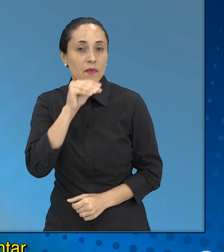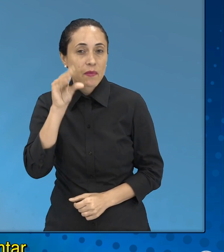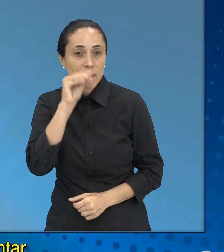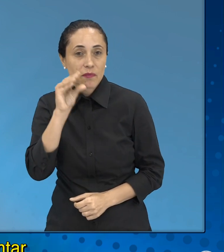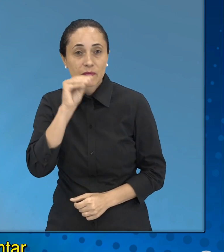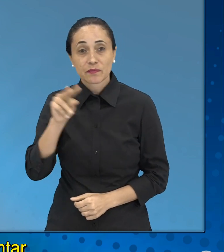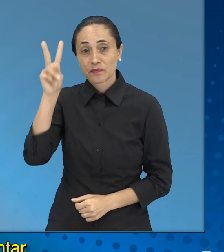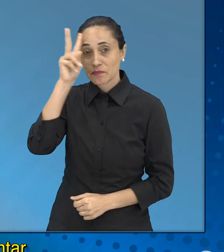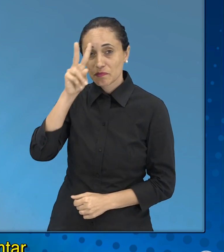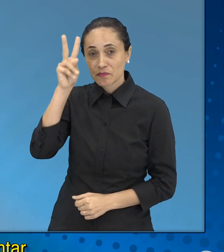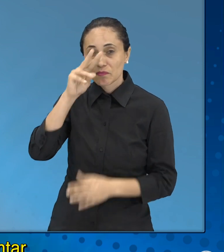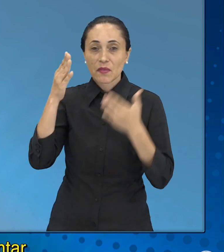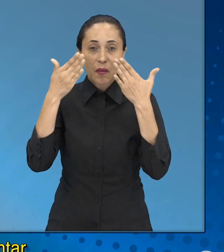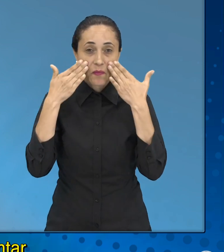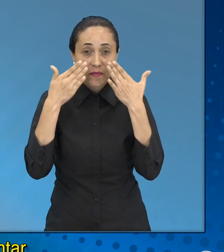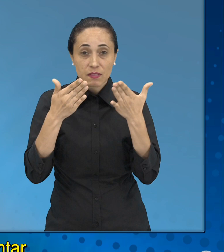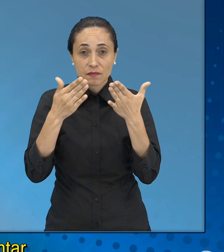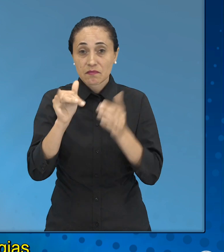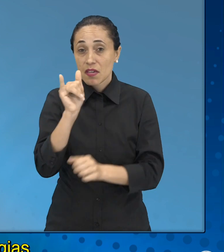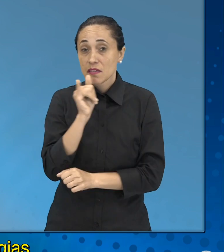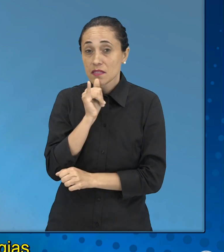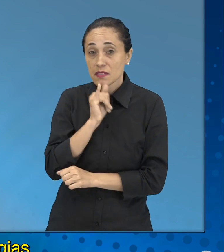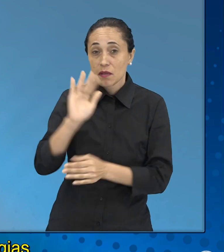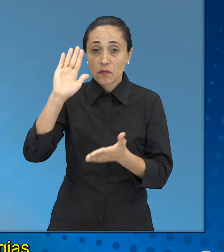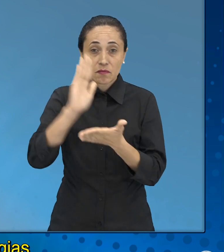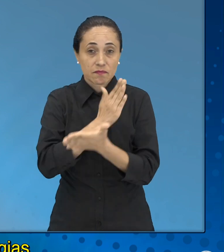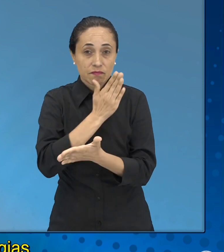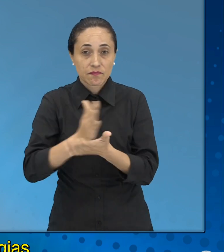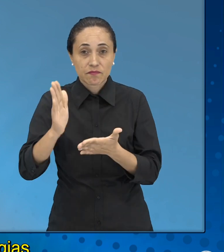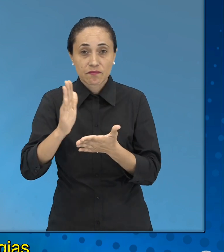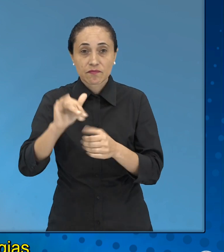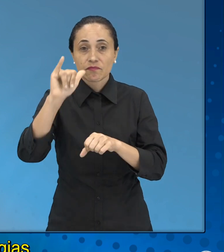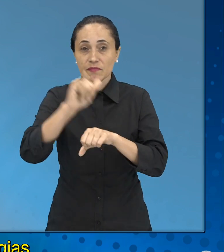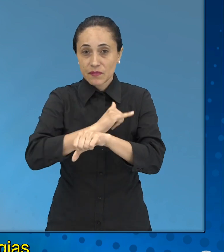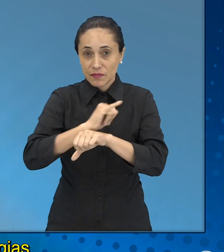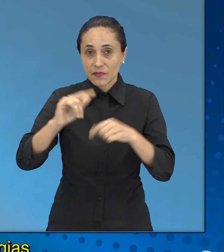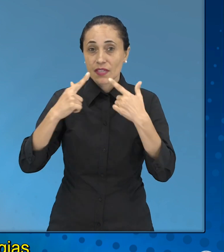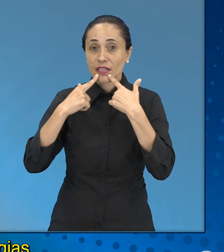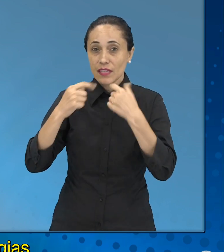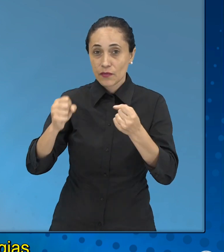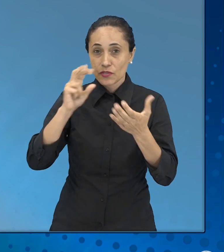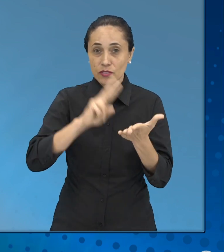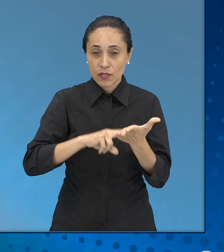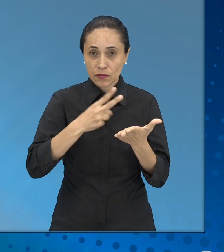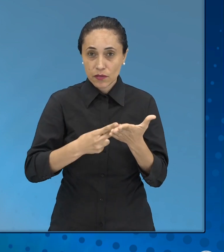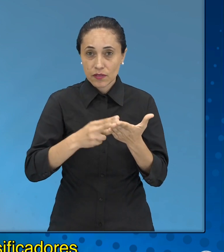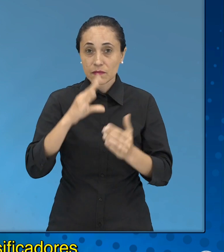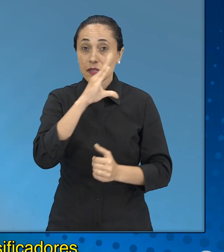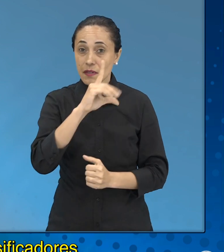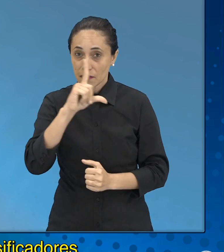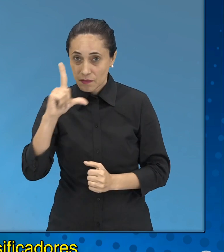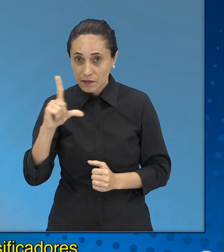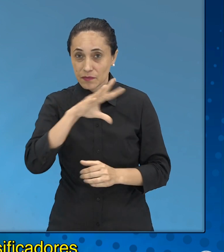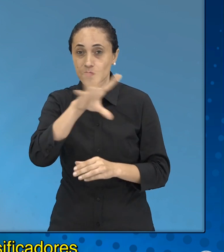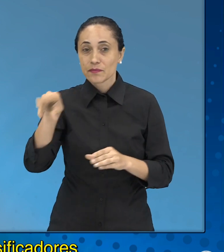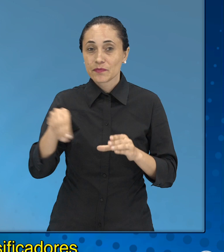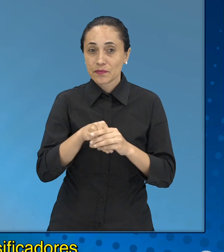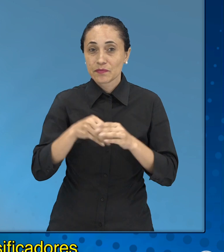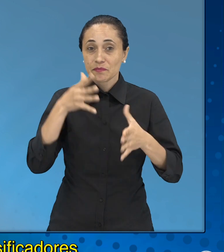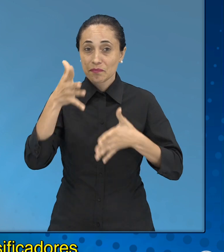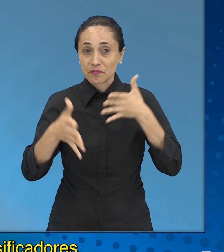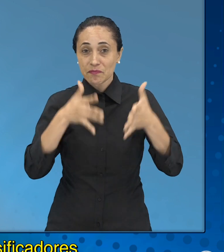história, podemos apresentar alguns exemplos quanto às estratégias linguísticas e tradutórias. O uso presente